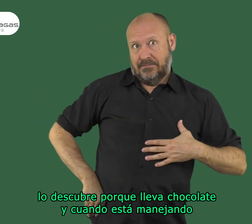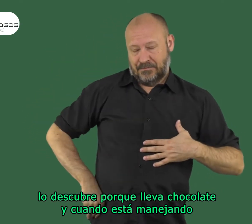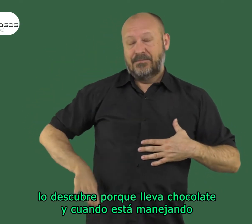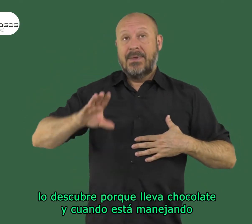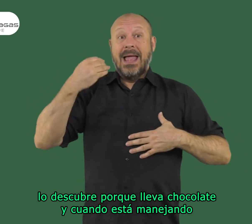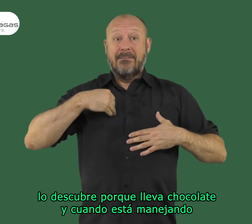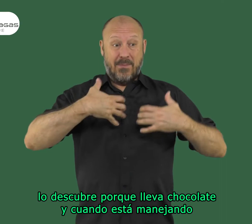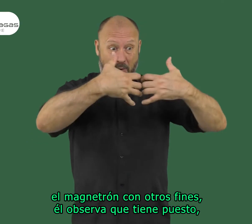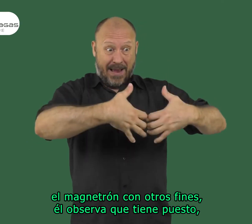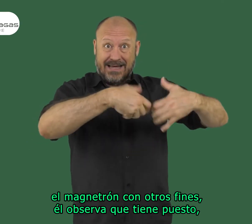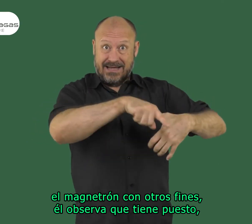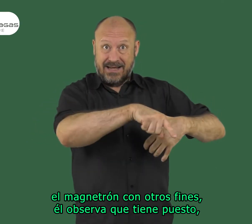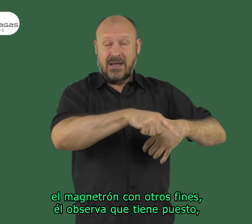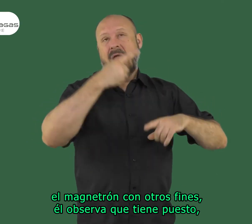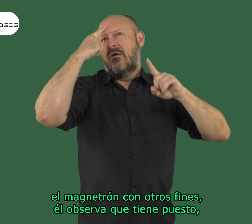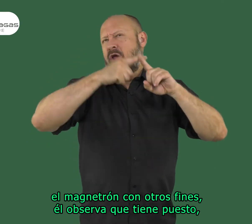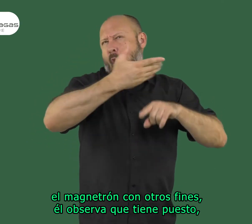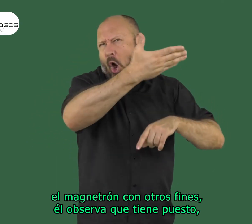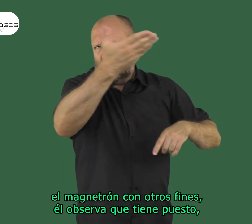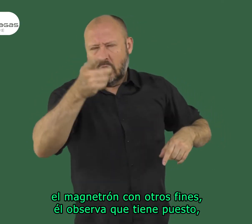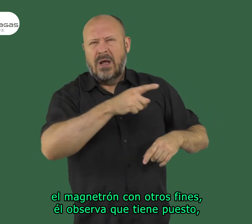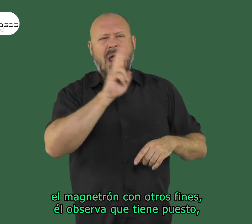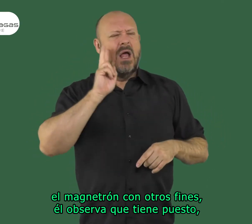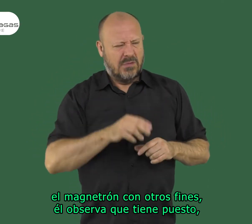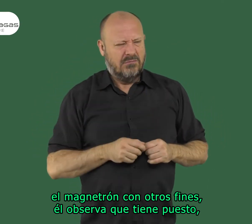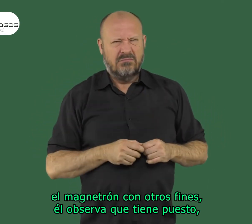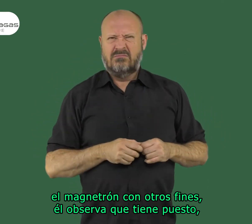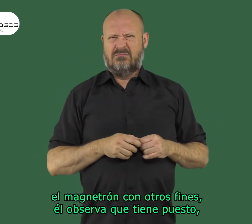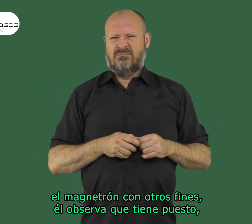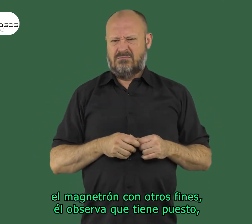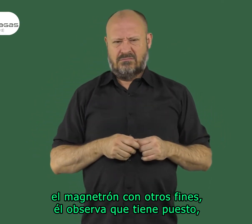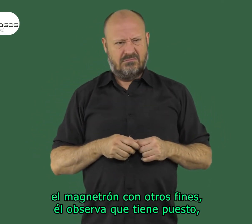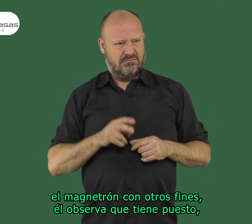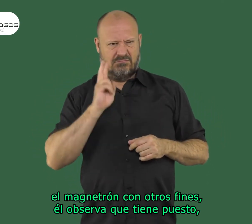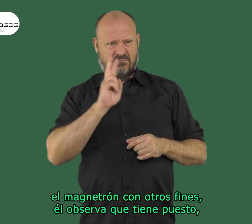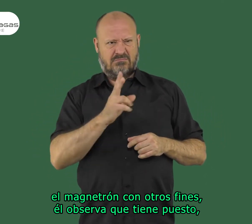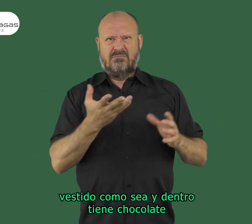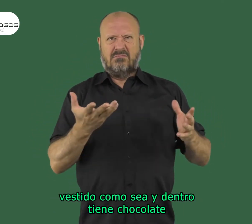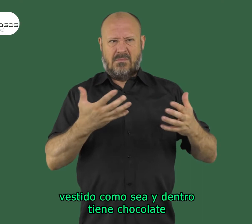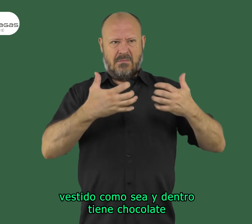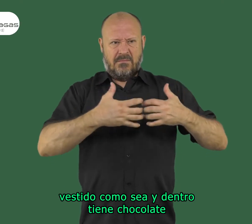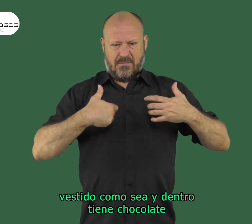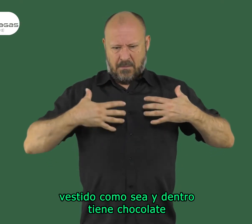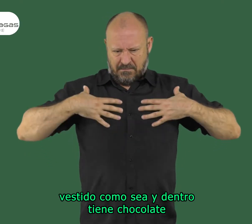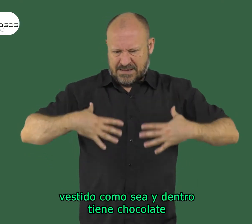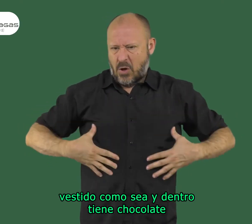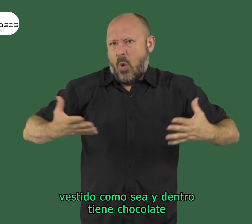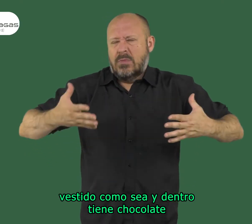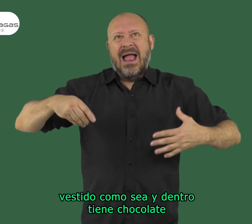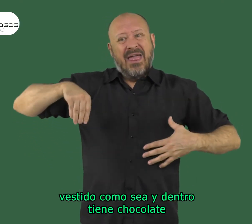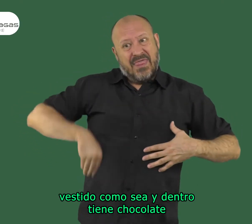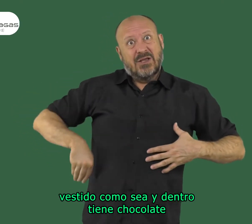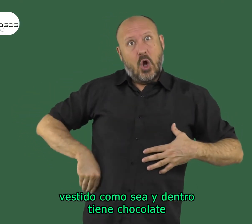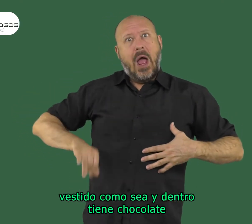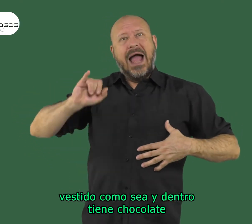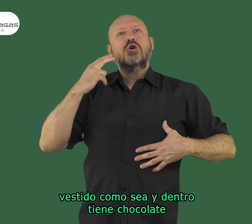Cuando está manejando el magnetrón con otros fines, él observa que tiene puesto